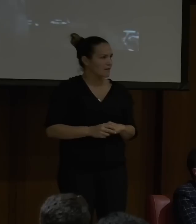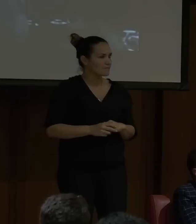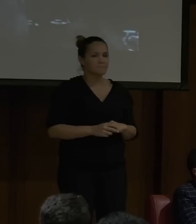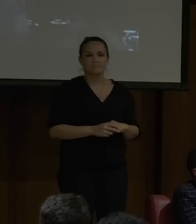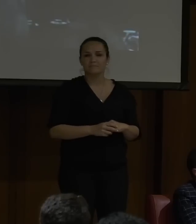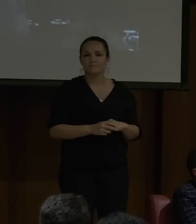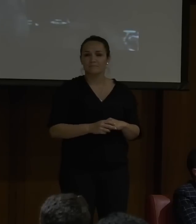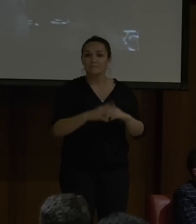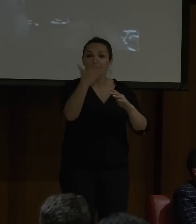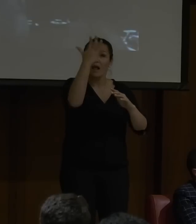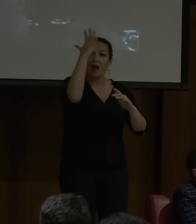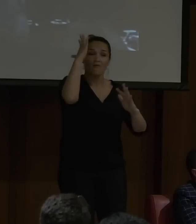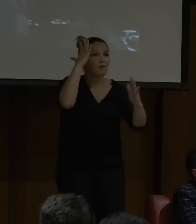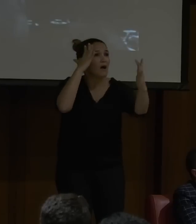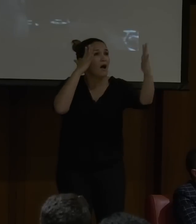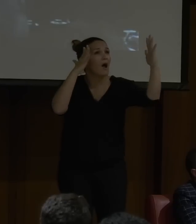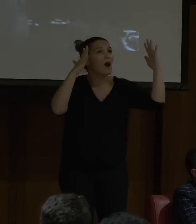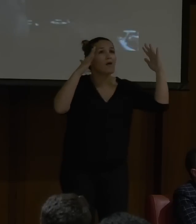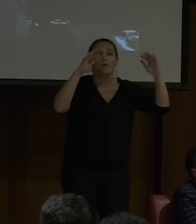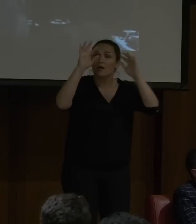Con los árboles tan deshojados,